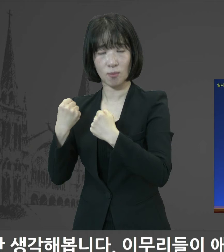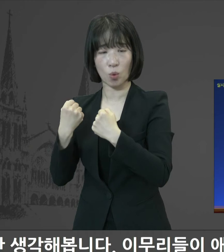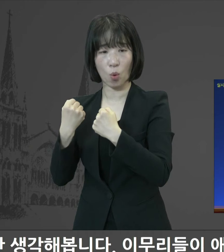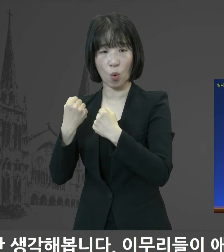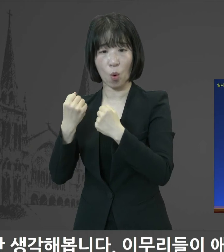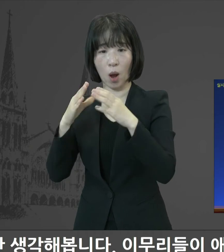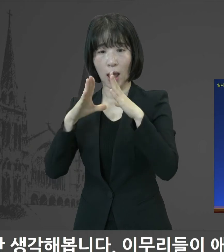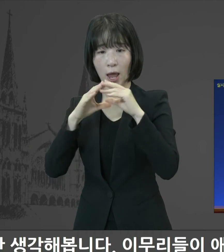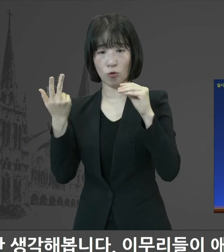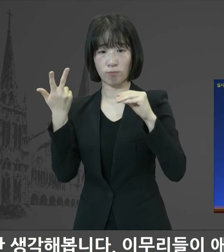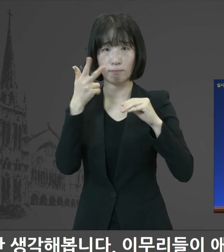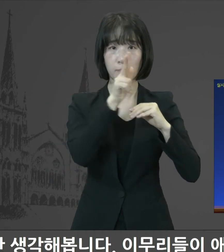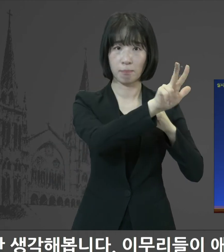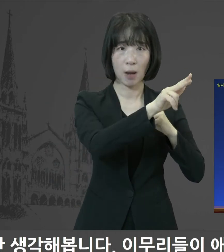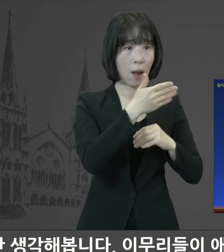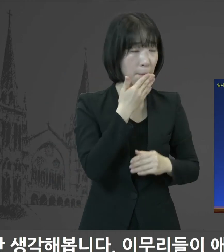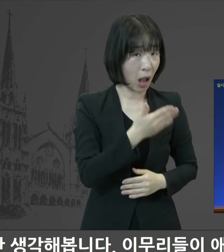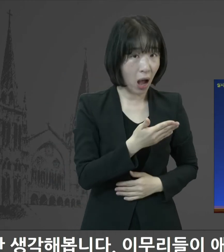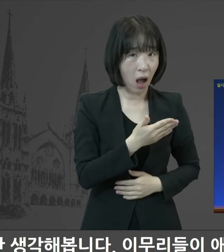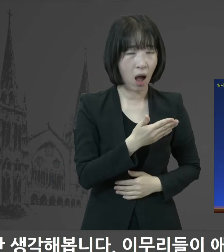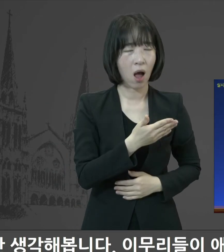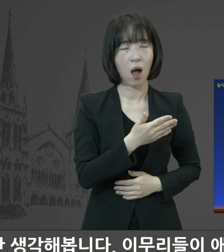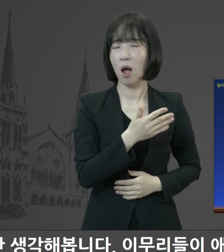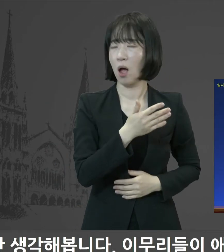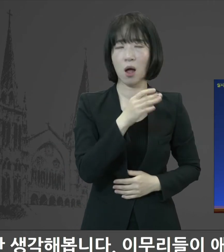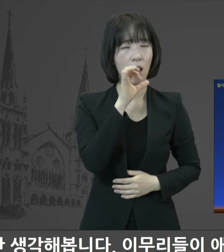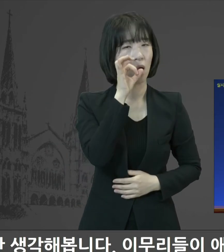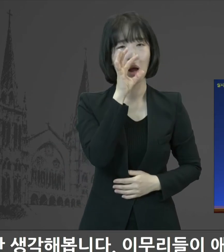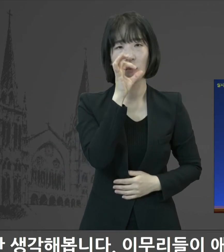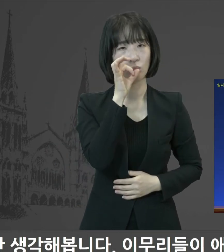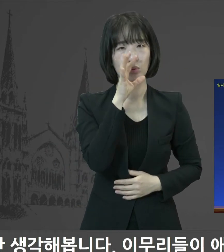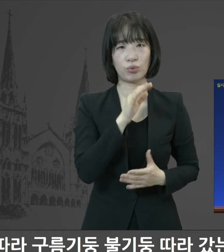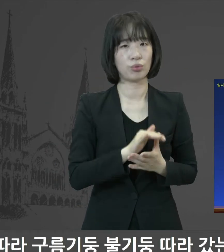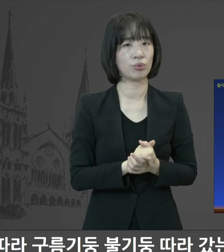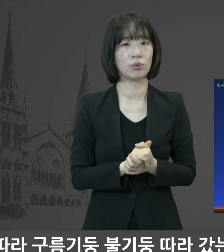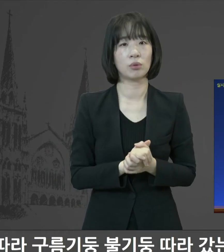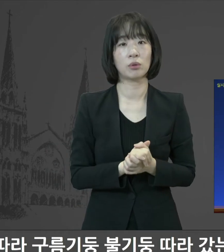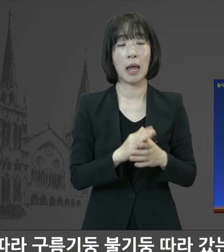뿐만 아니라 애굽으로 돌아간다는 게 뭡니까?